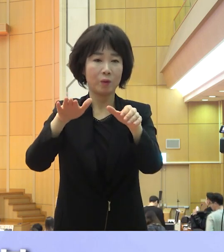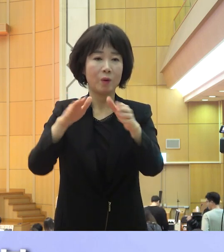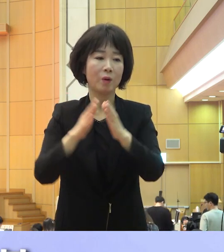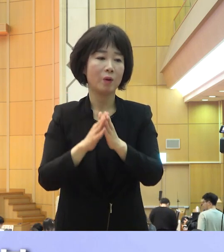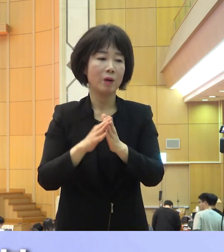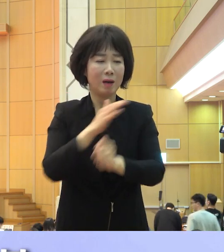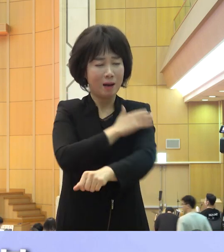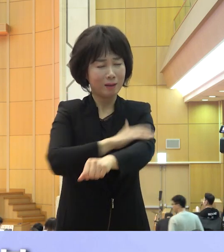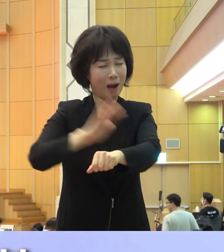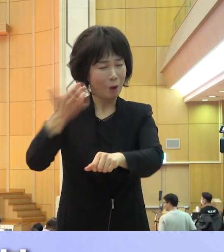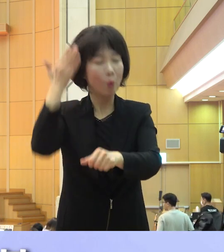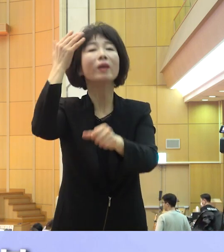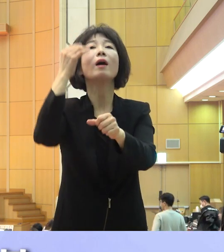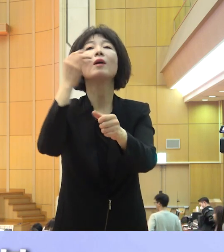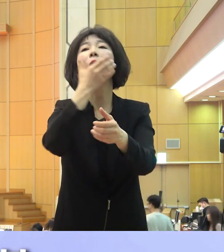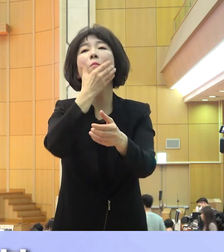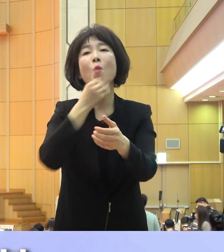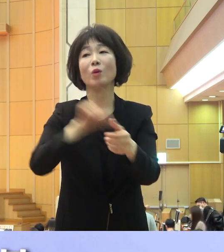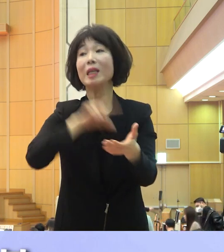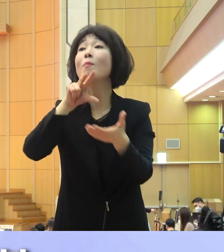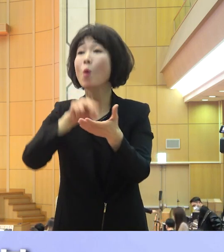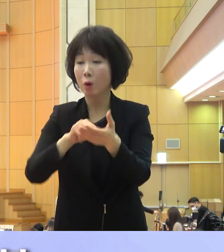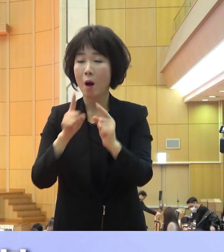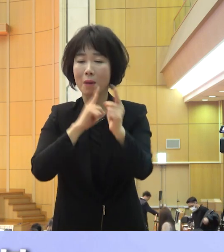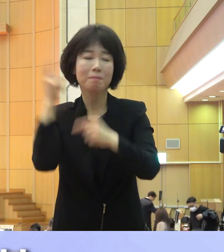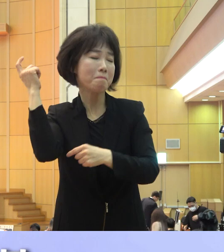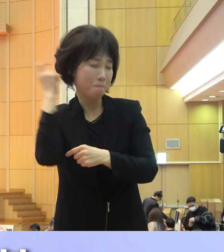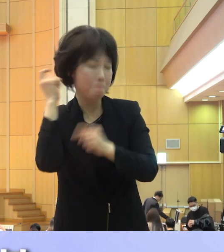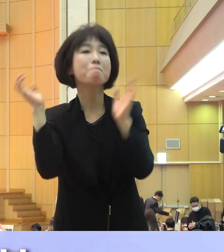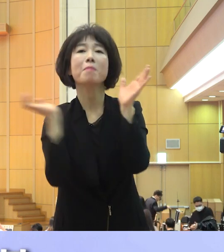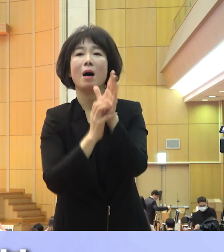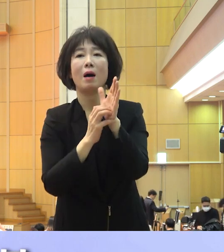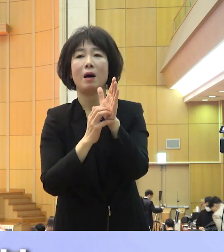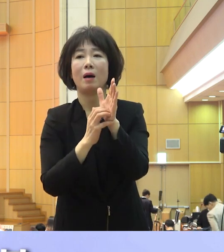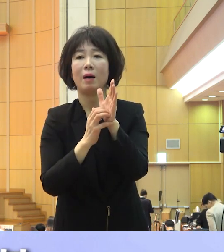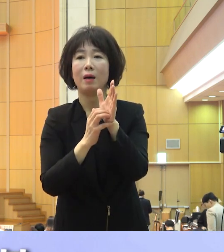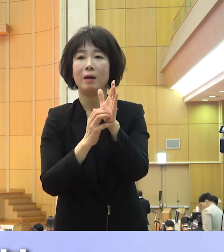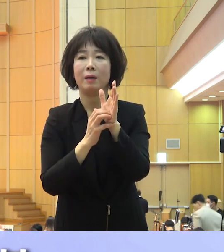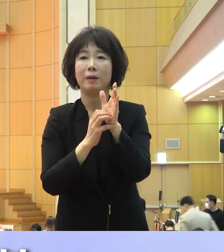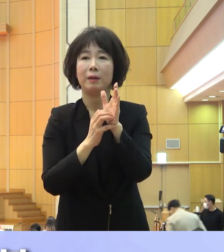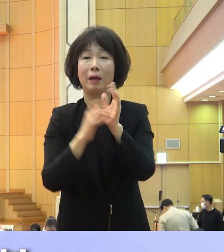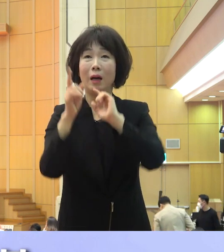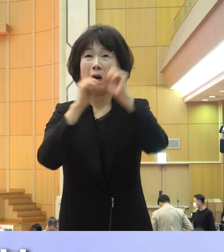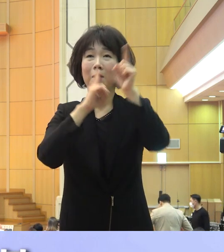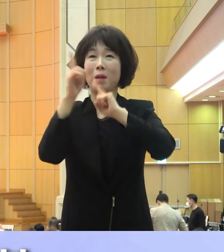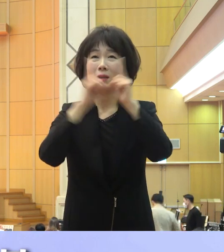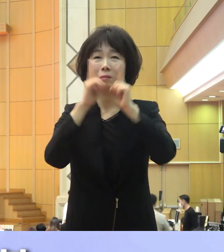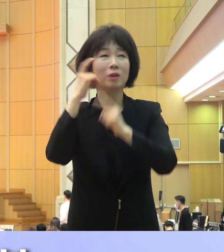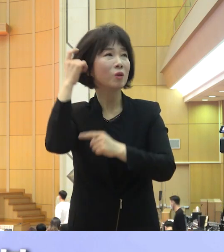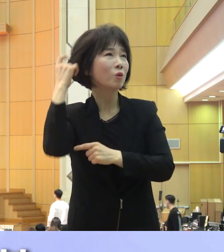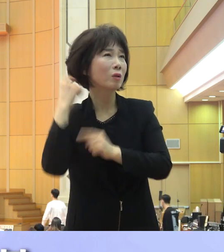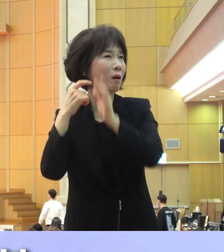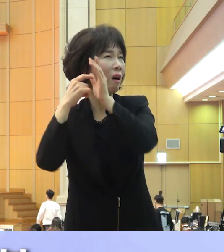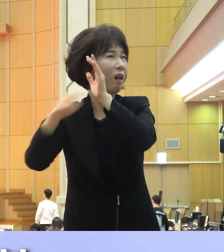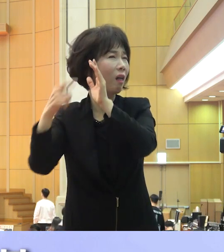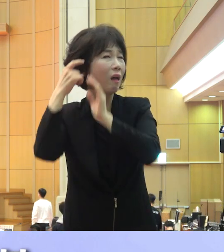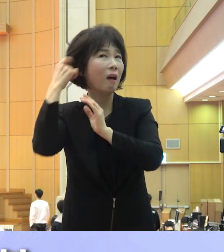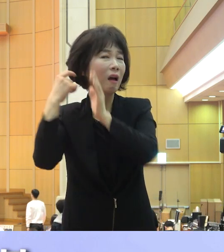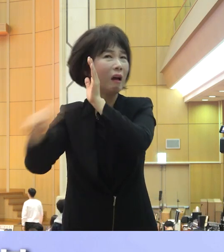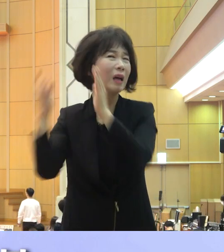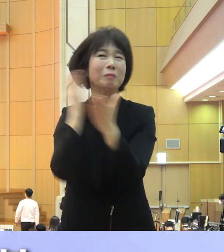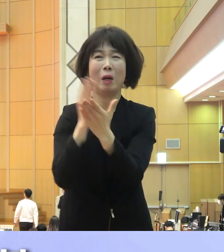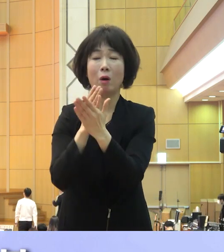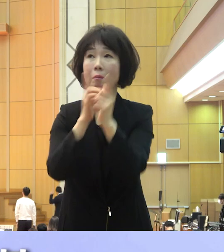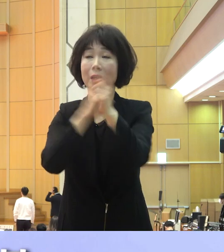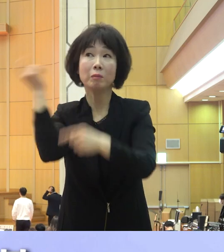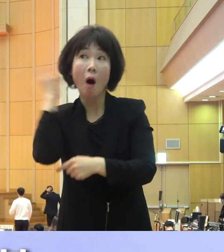오늘 잘되게 하는 복이라는 제목으로 말씀을 들었습니다. 하나님 아버지, 이 말씀을 귀로만 들으면 안 됩니다. 오늘